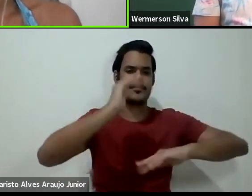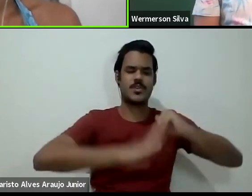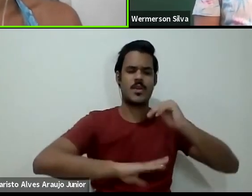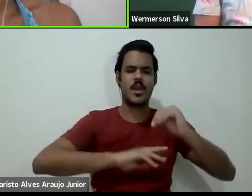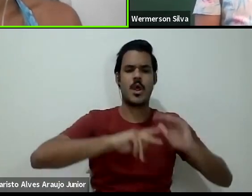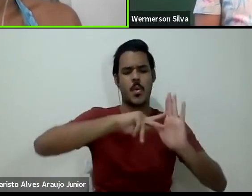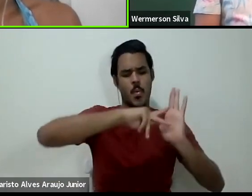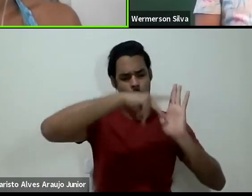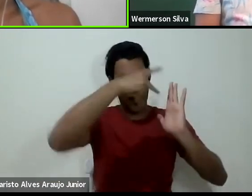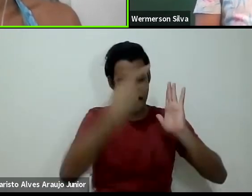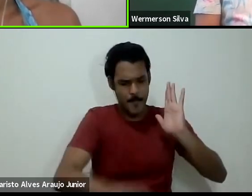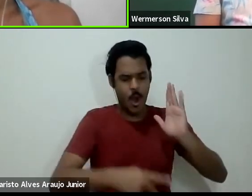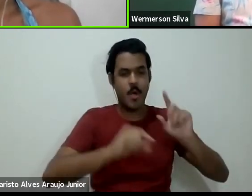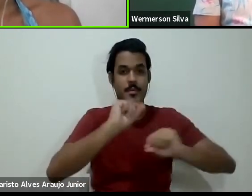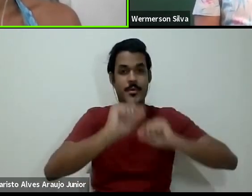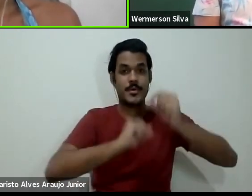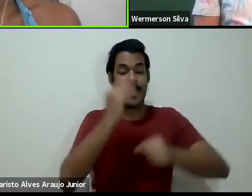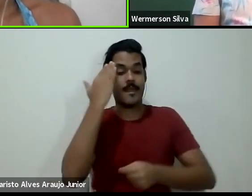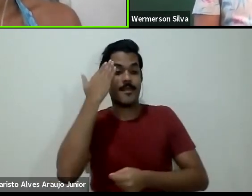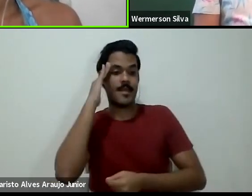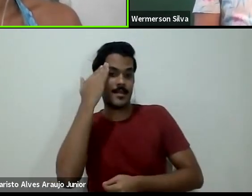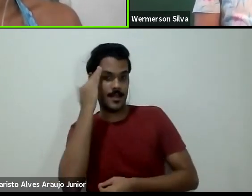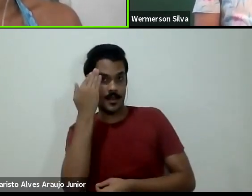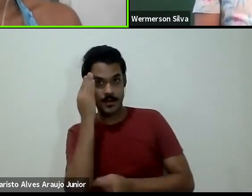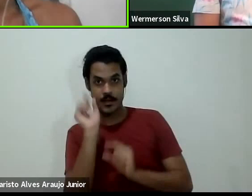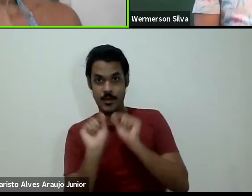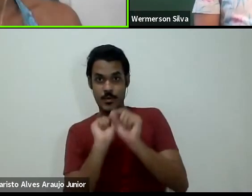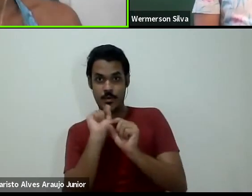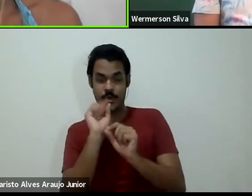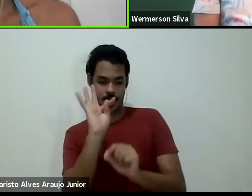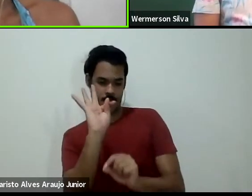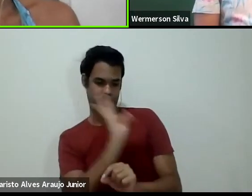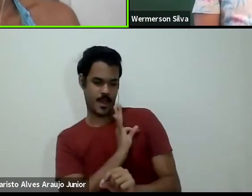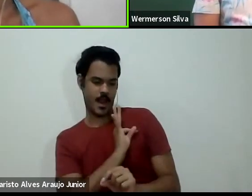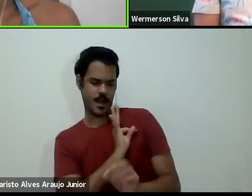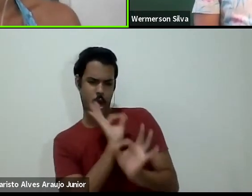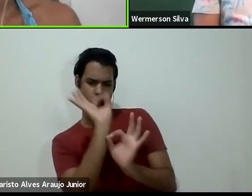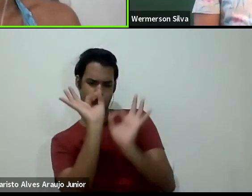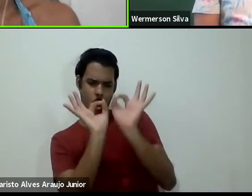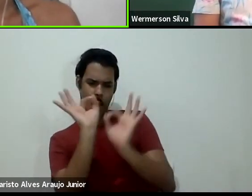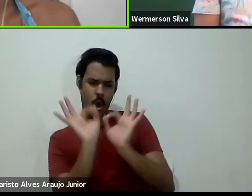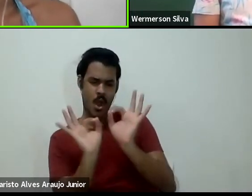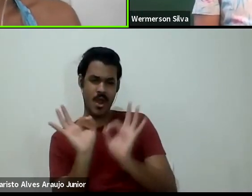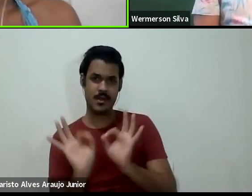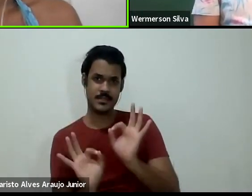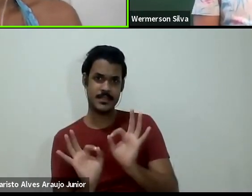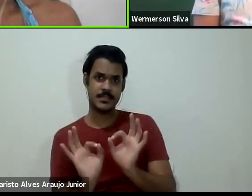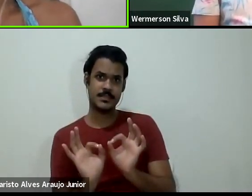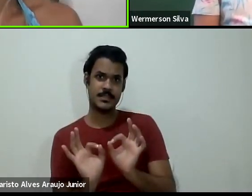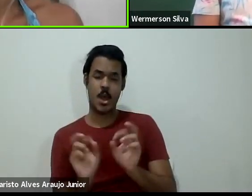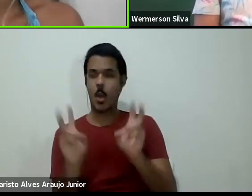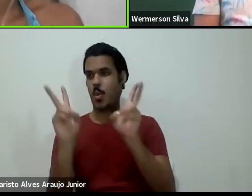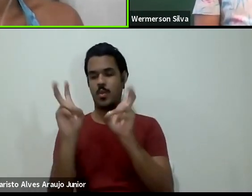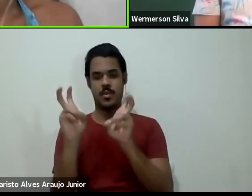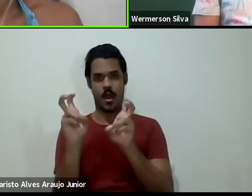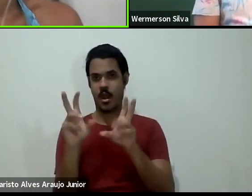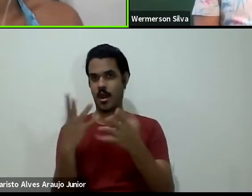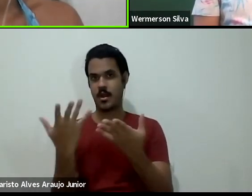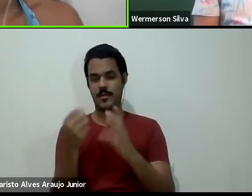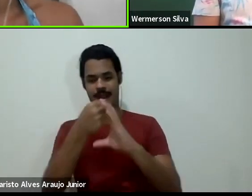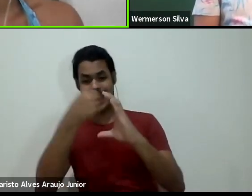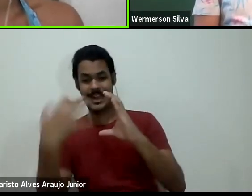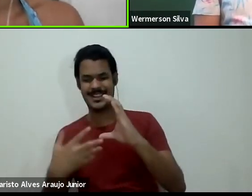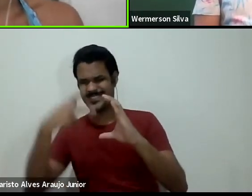entendesse da questão técnica da obra em si, né? Da